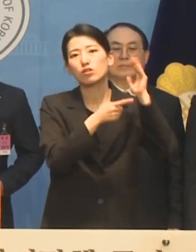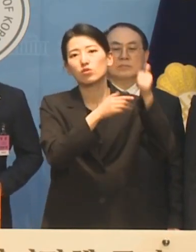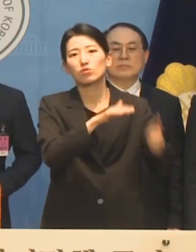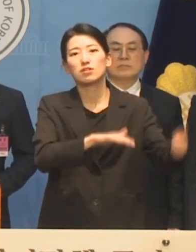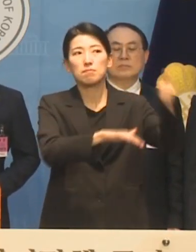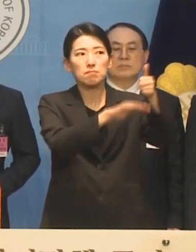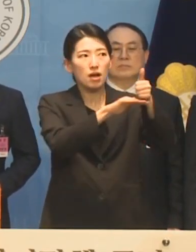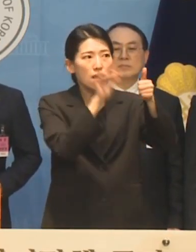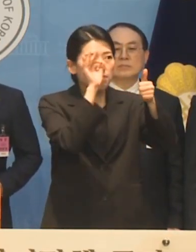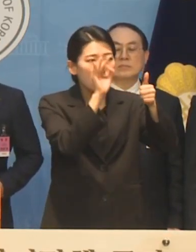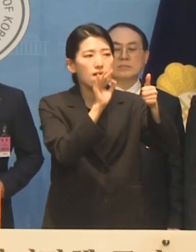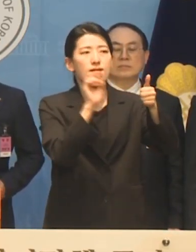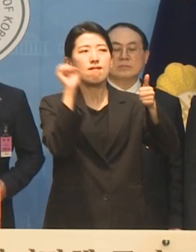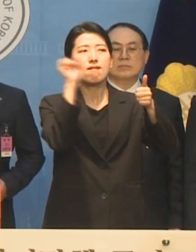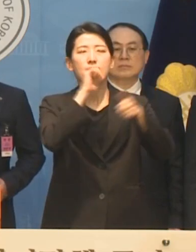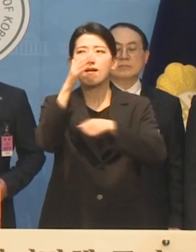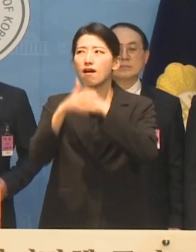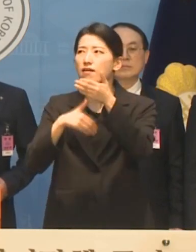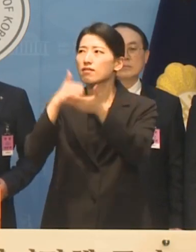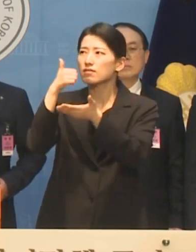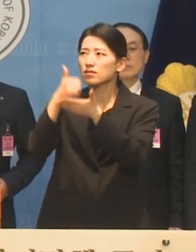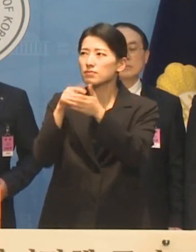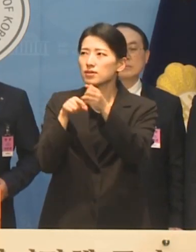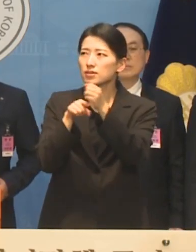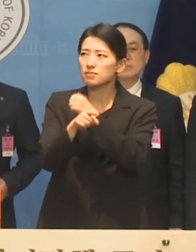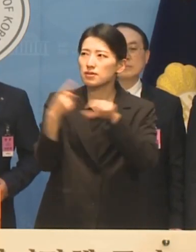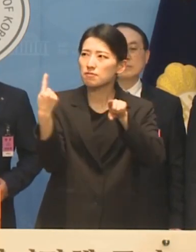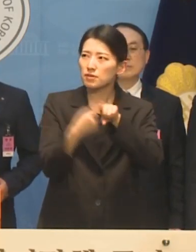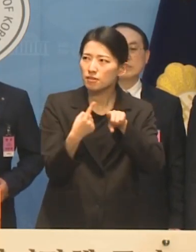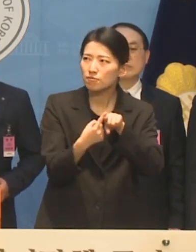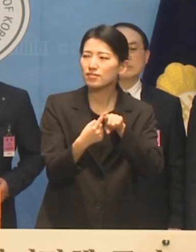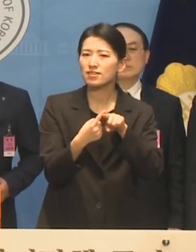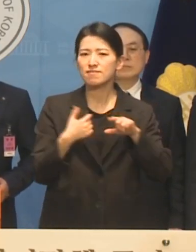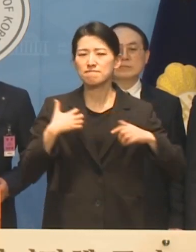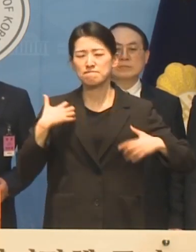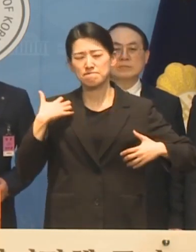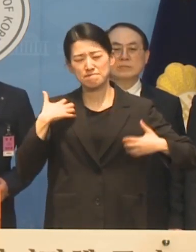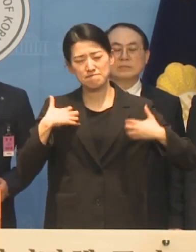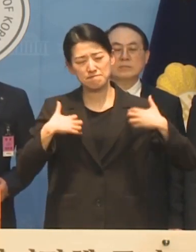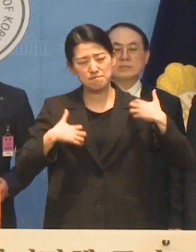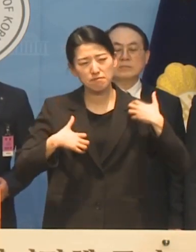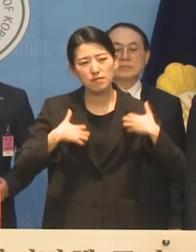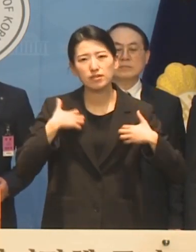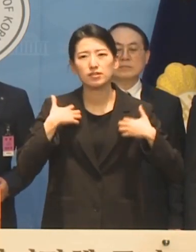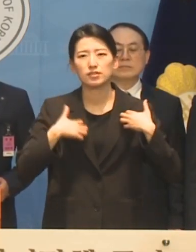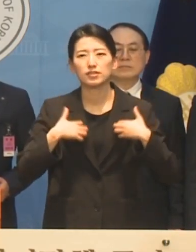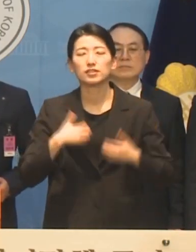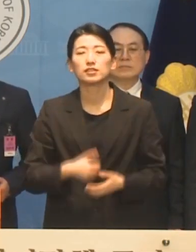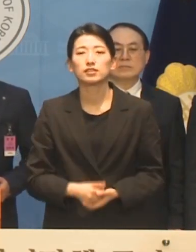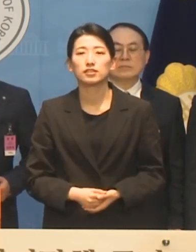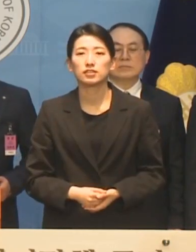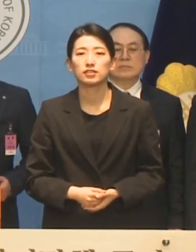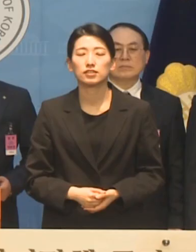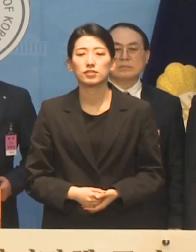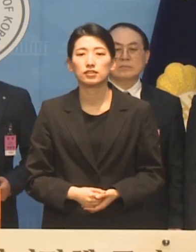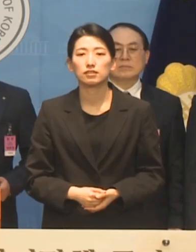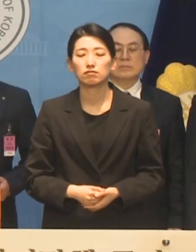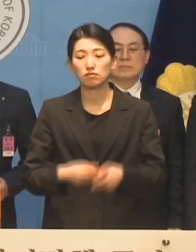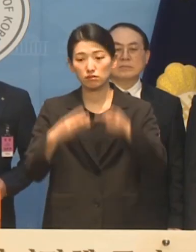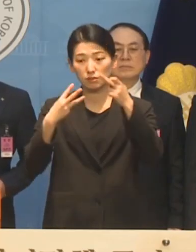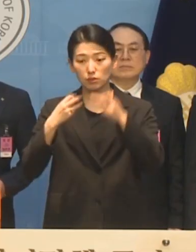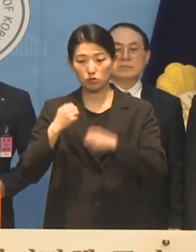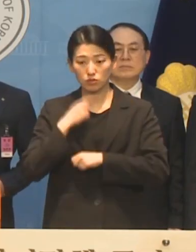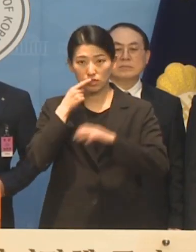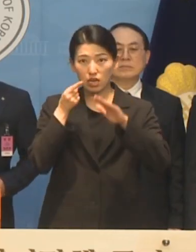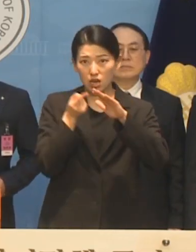대한 것을 저는 확신하며 기뻐했습니다. 근본에 이 계엄 선포 역시